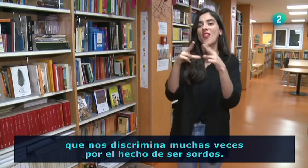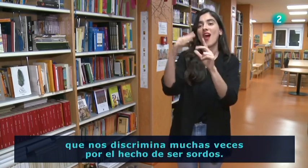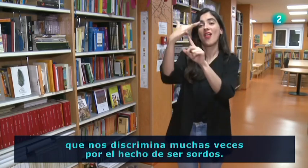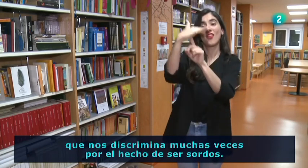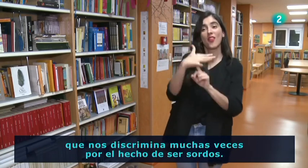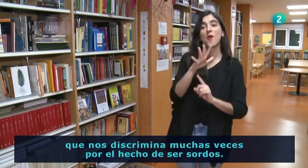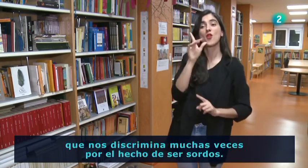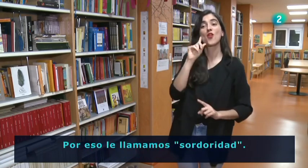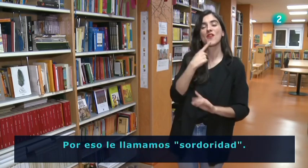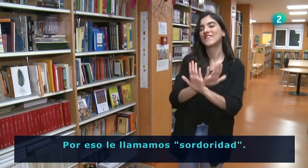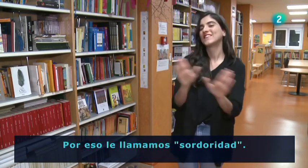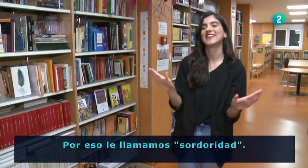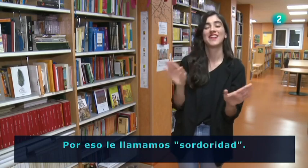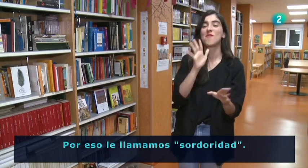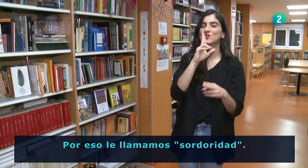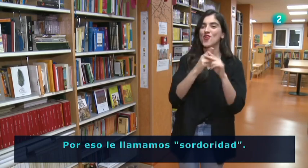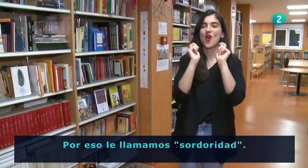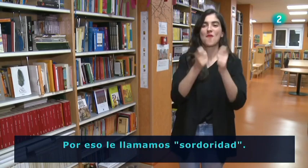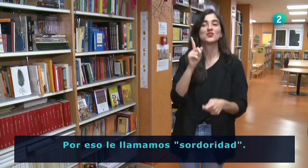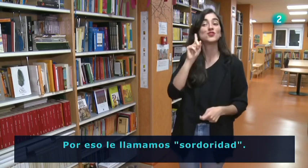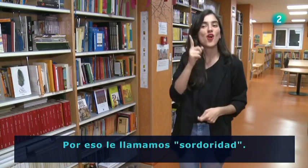hecho de ser sordos. Por eso le llamamos sordoridad.